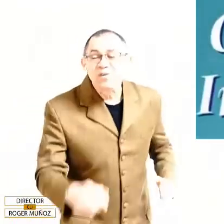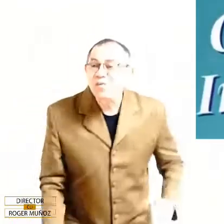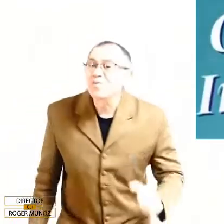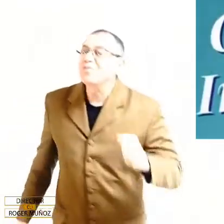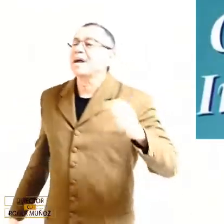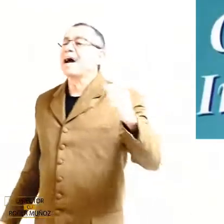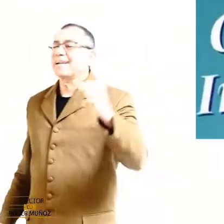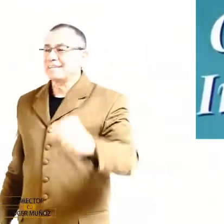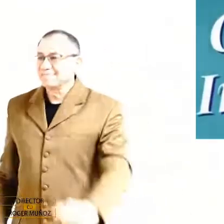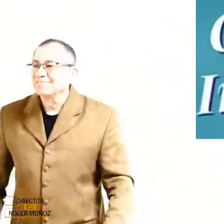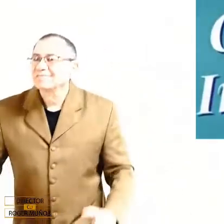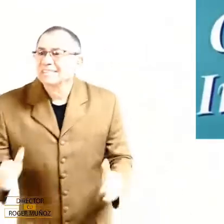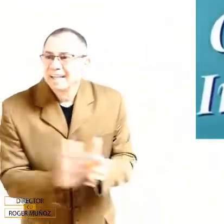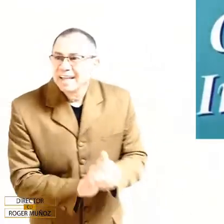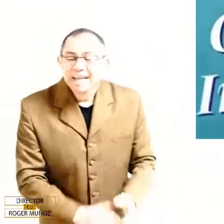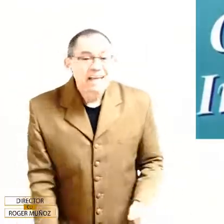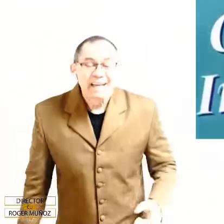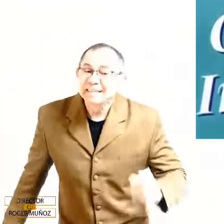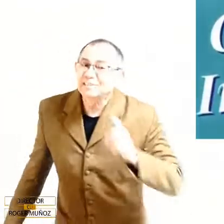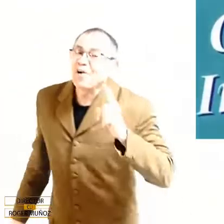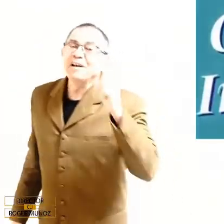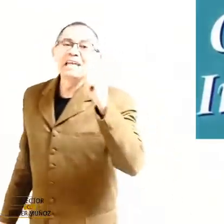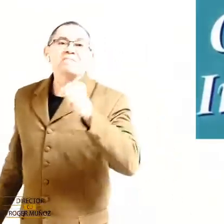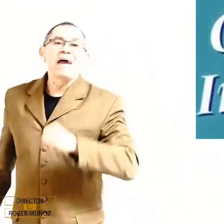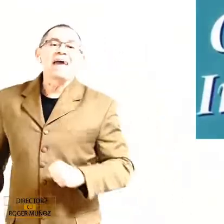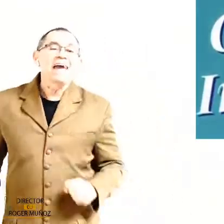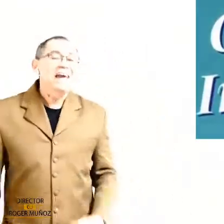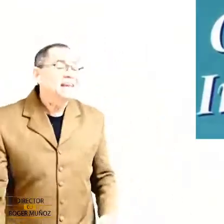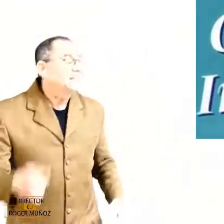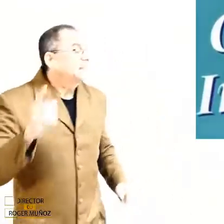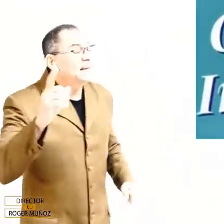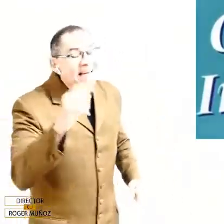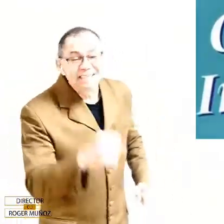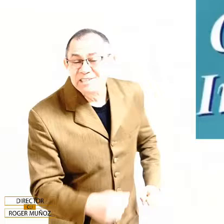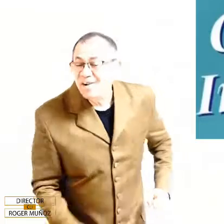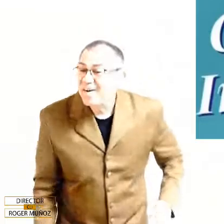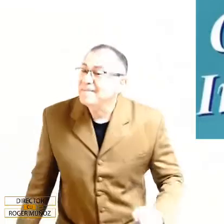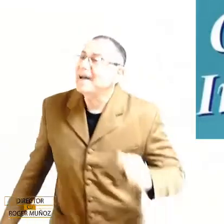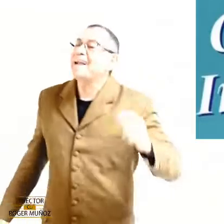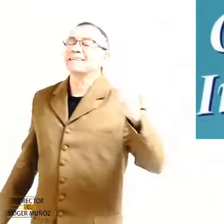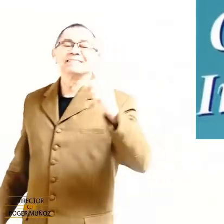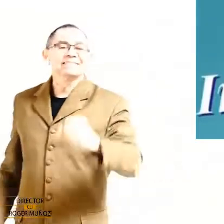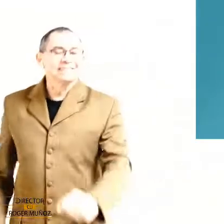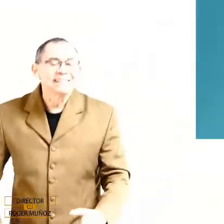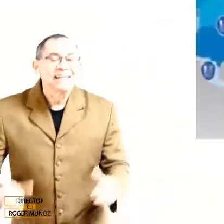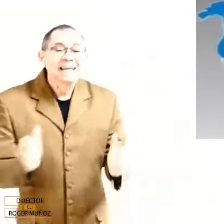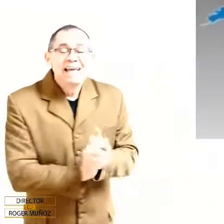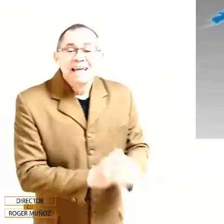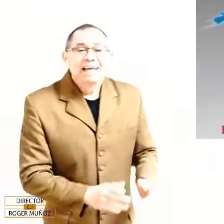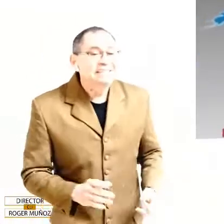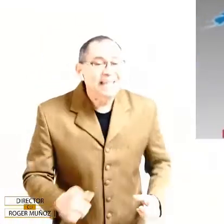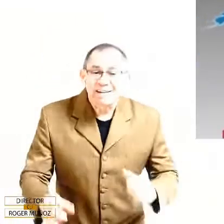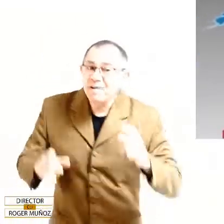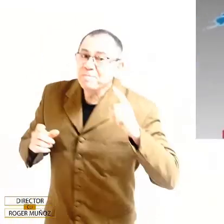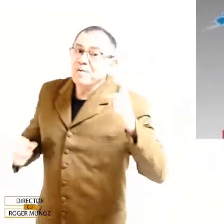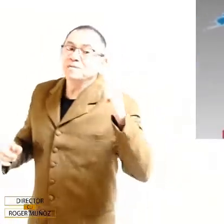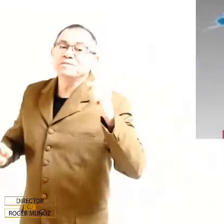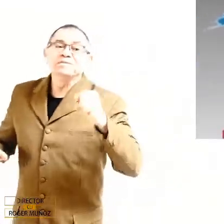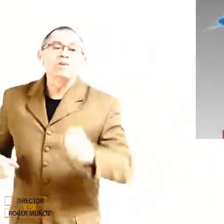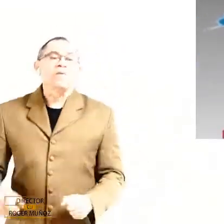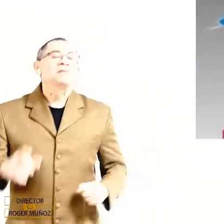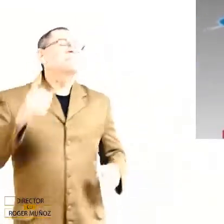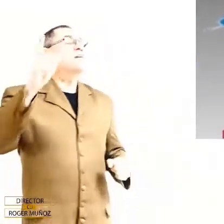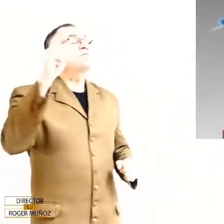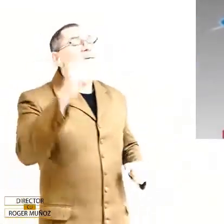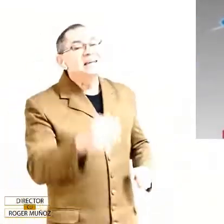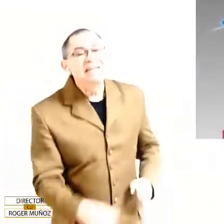todo lugar. Cristo libera internacional, en todo el mundo